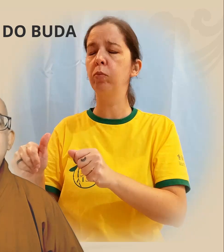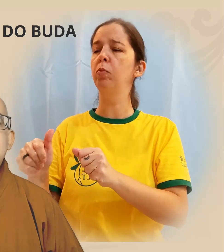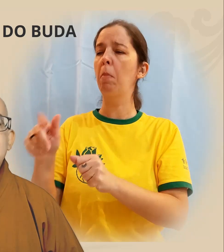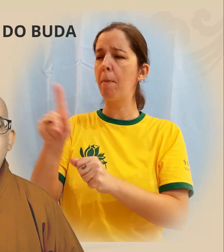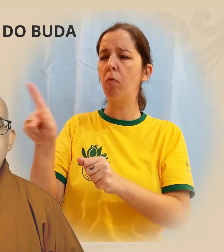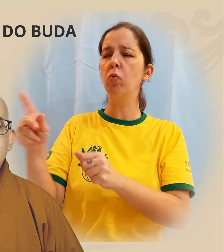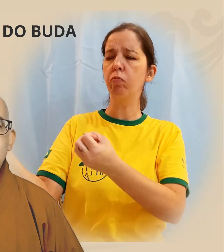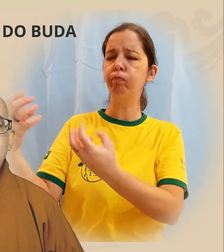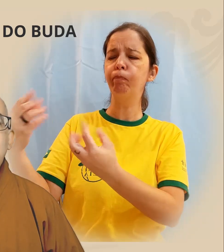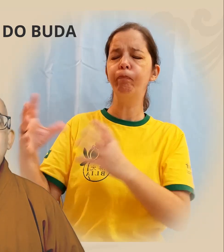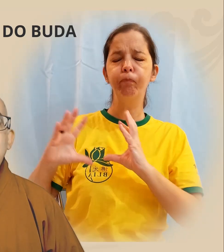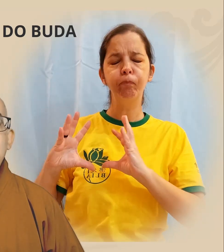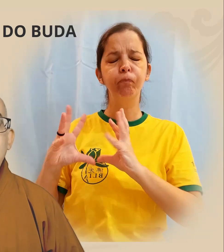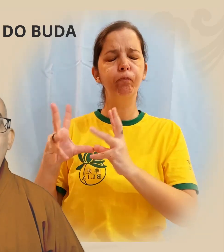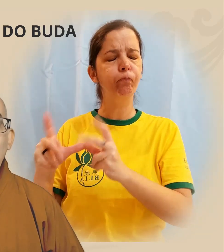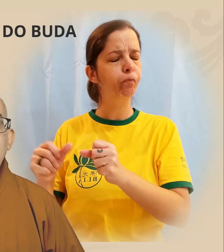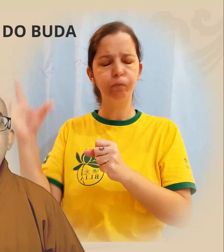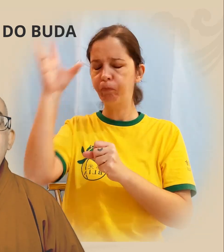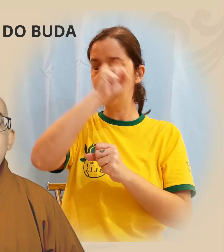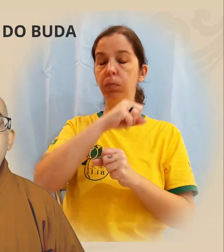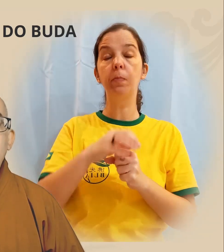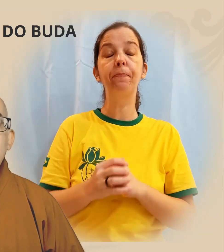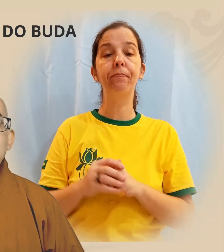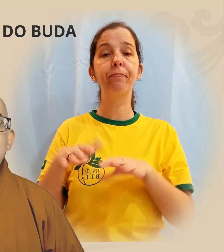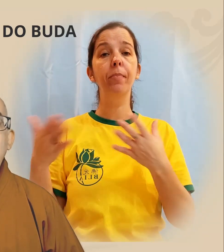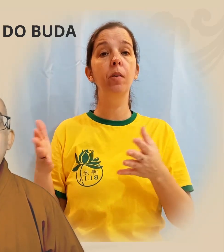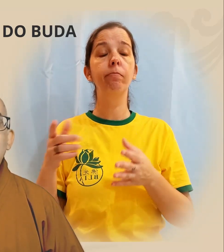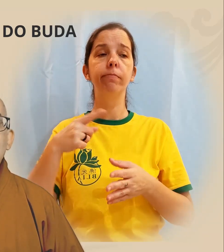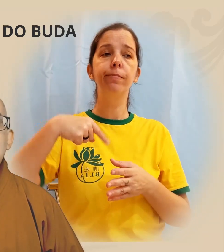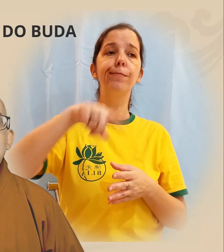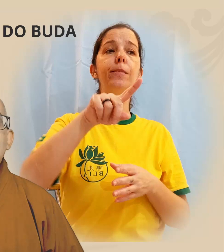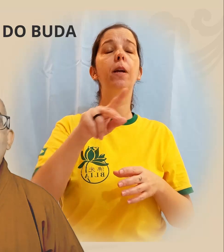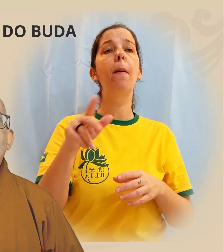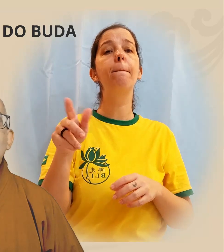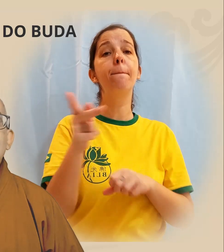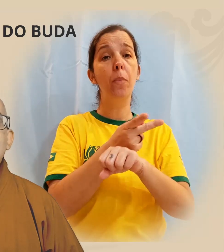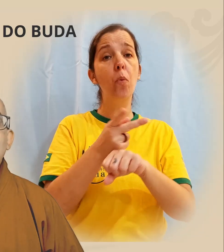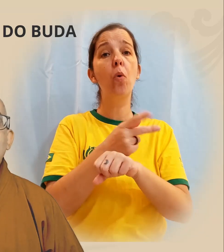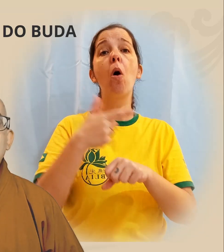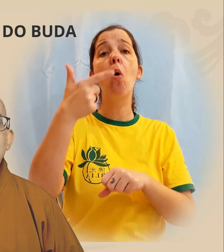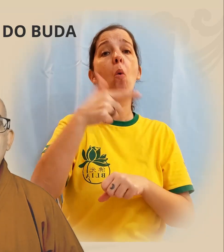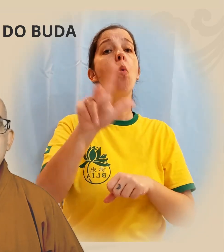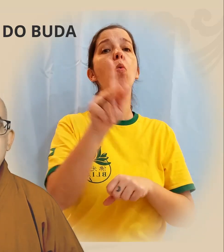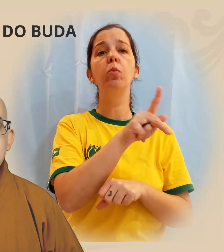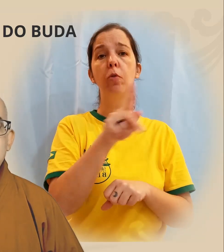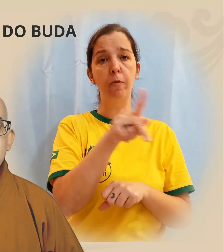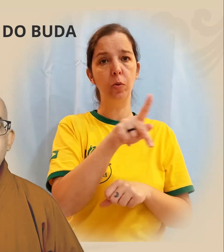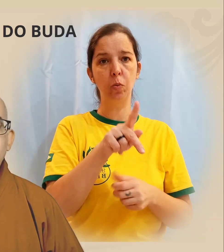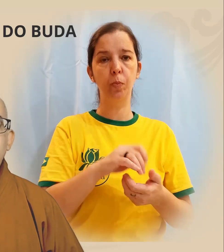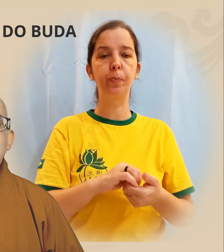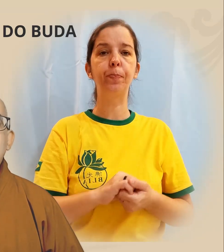para ensinar. Então, ele parte em busca de outros